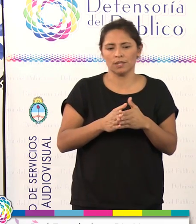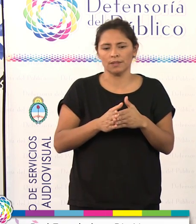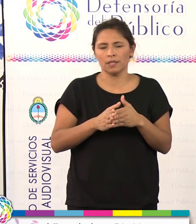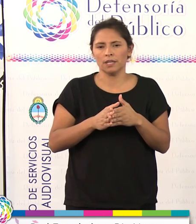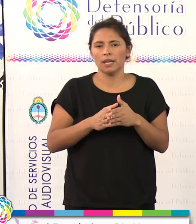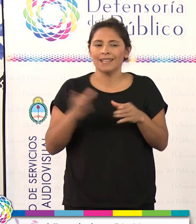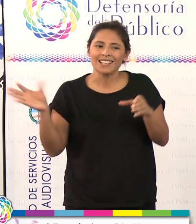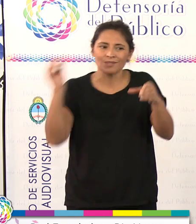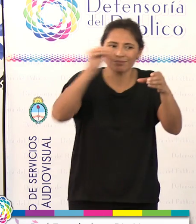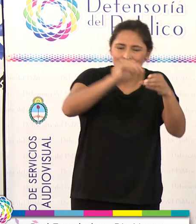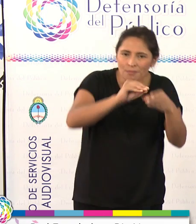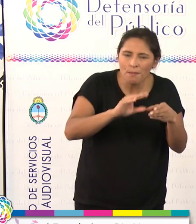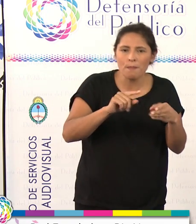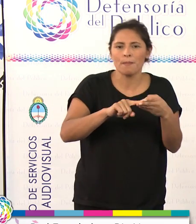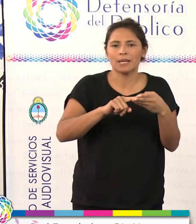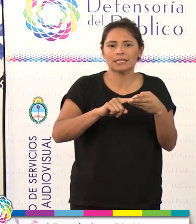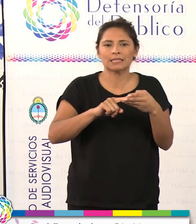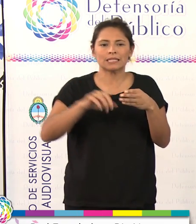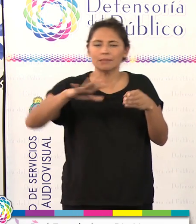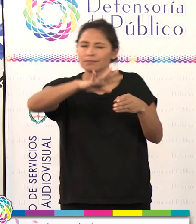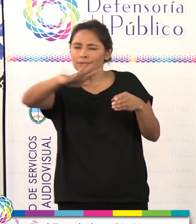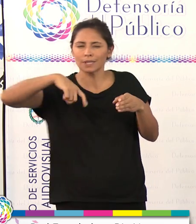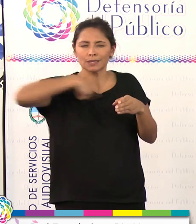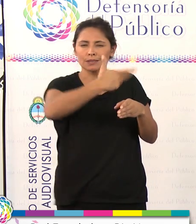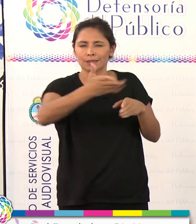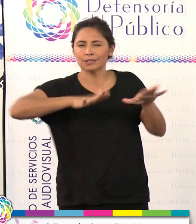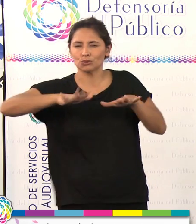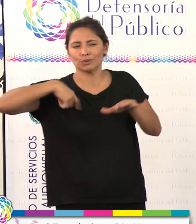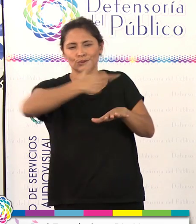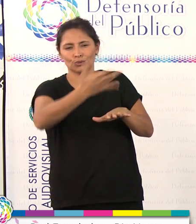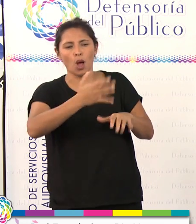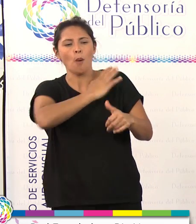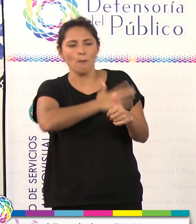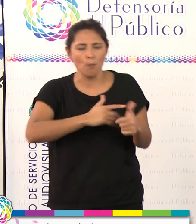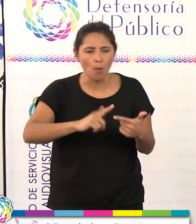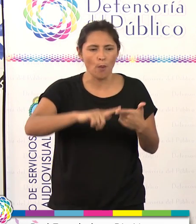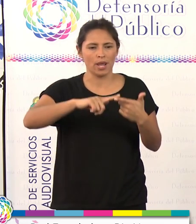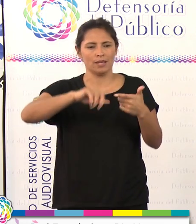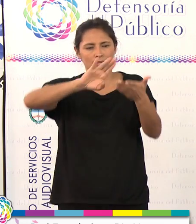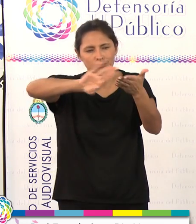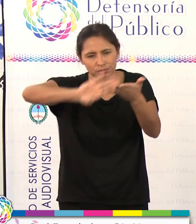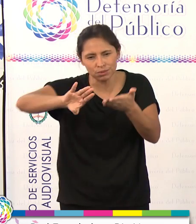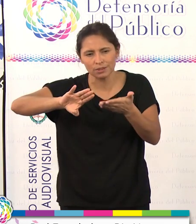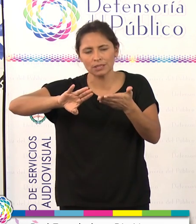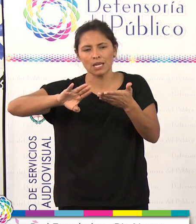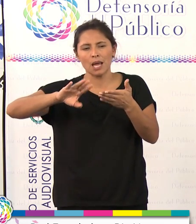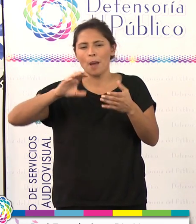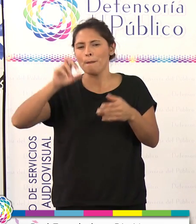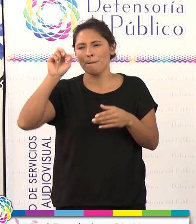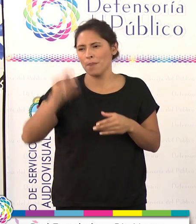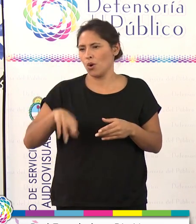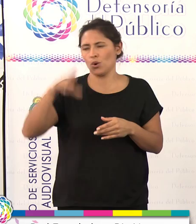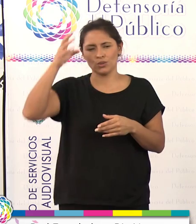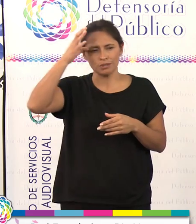marginalidad, a carencias, a pobreza y a situaciones de vulnerabilidad social parece que tiende a agravarse en los próximos tiempos, los riesgos para los